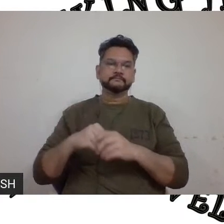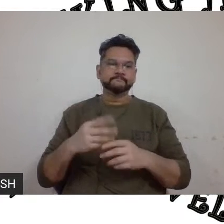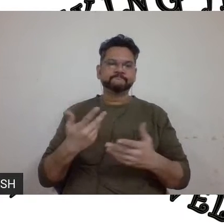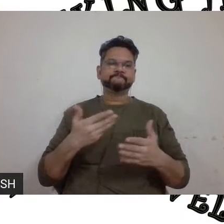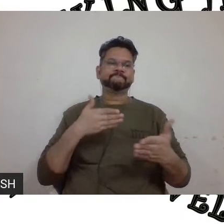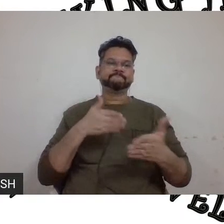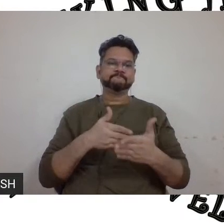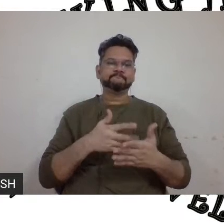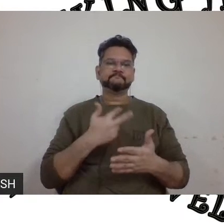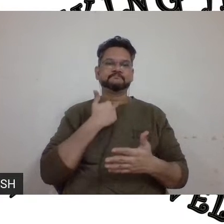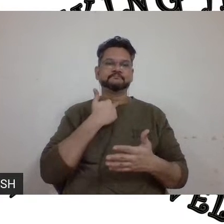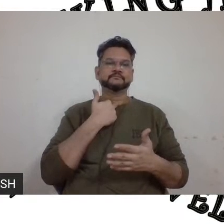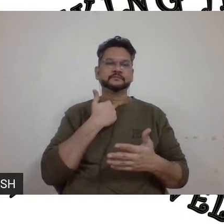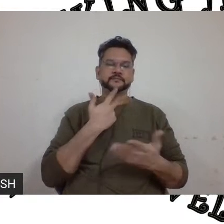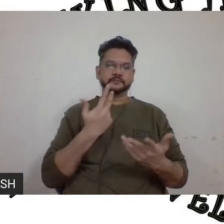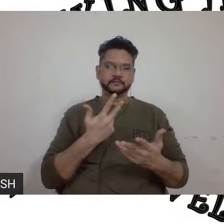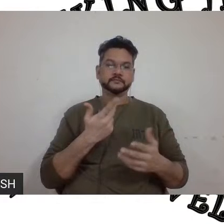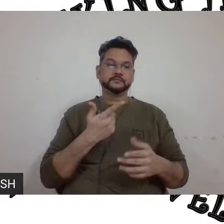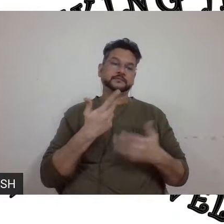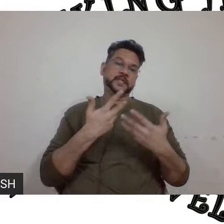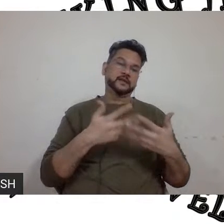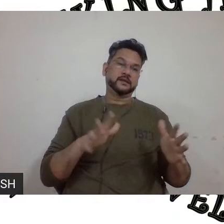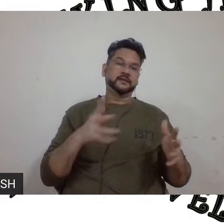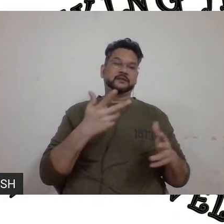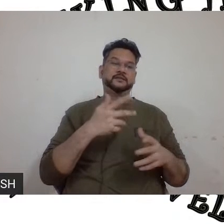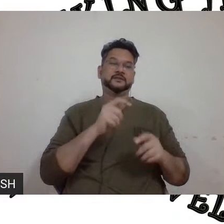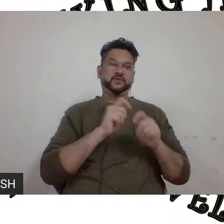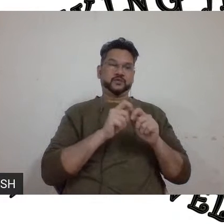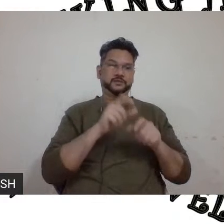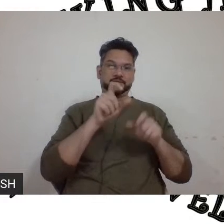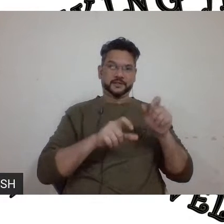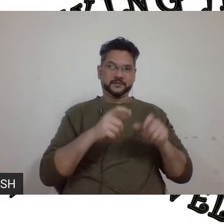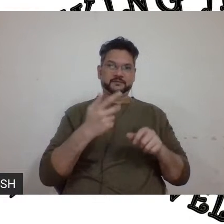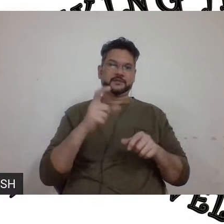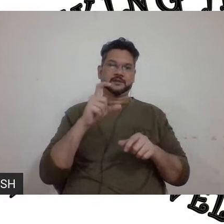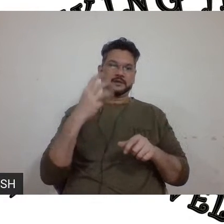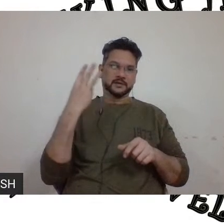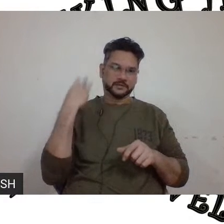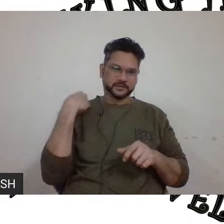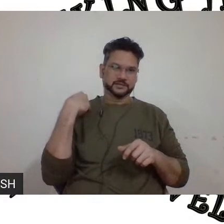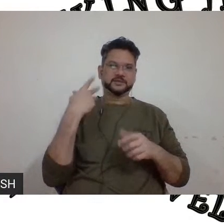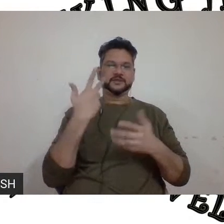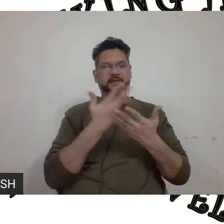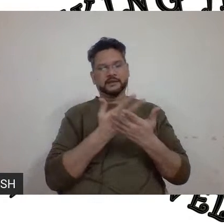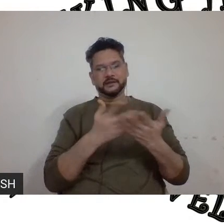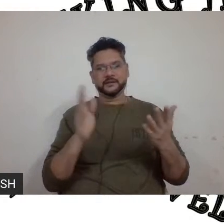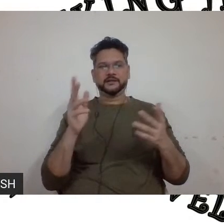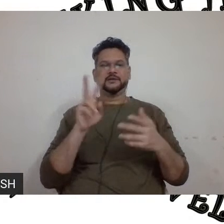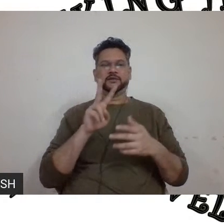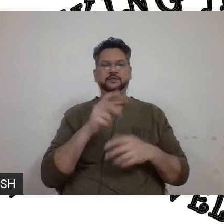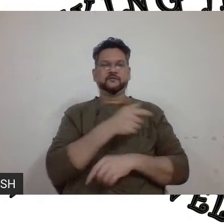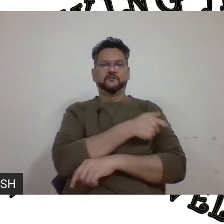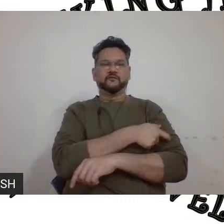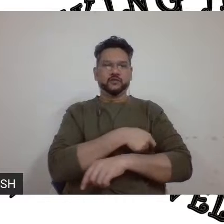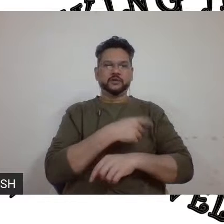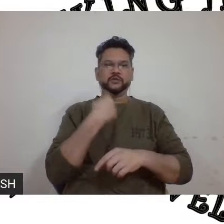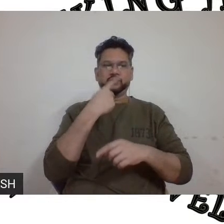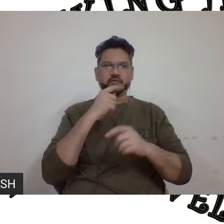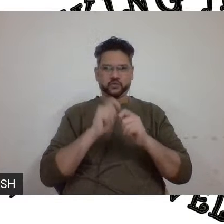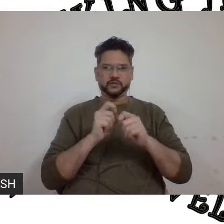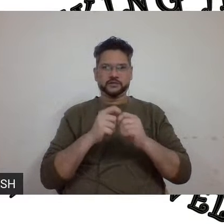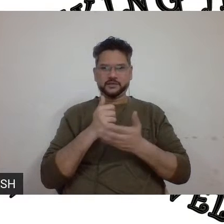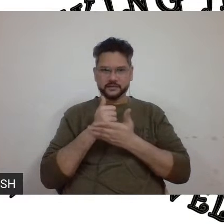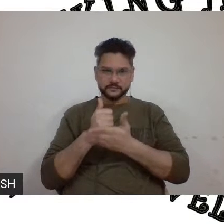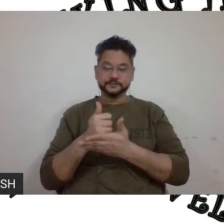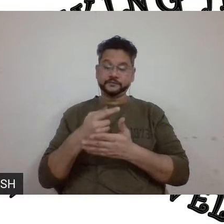वो इस पर पूरा ध्यान रखें कि ऐसे जो भी यूनिट्स या जो भी सेक्टर्स हैं, जो